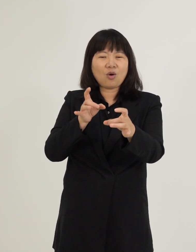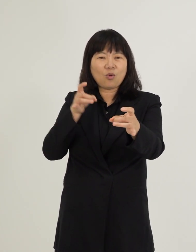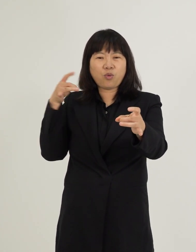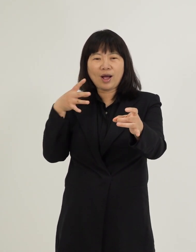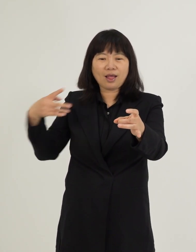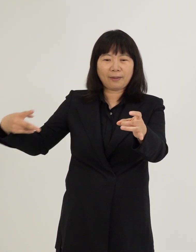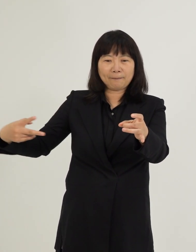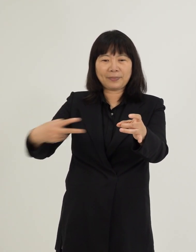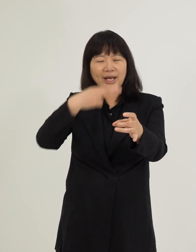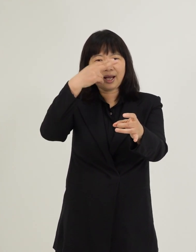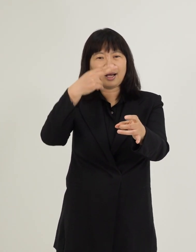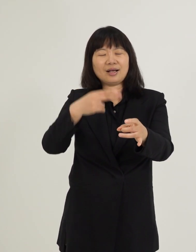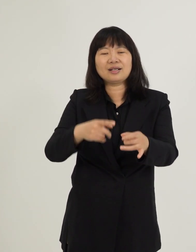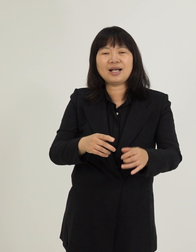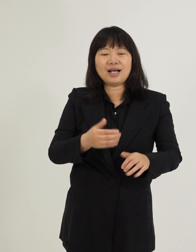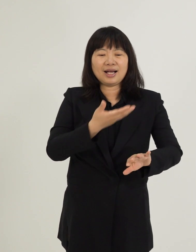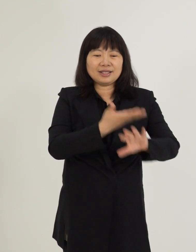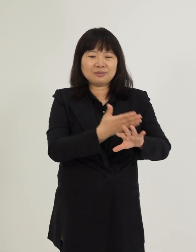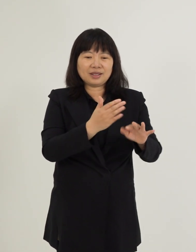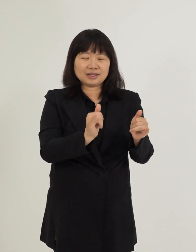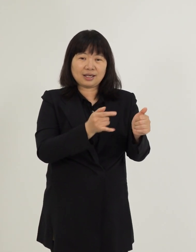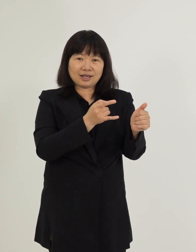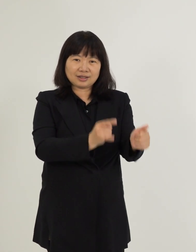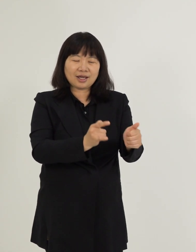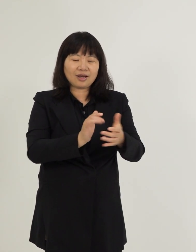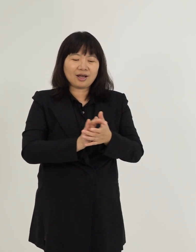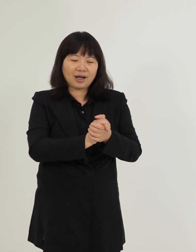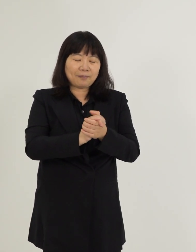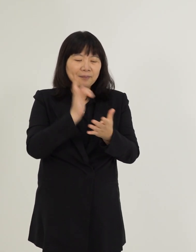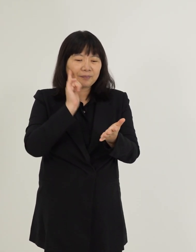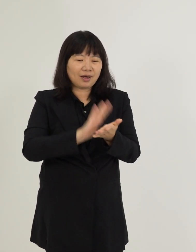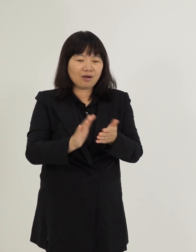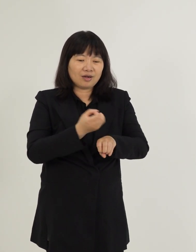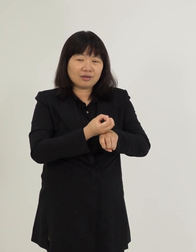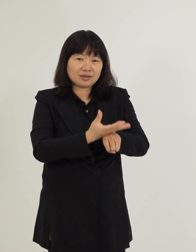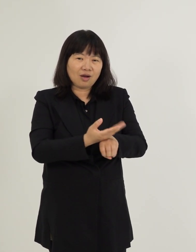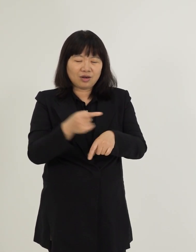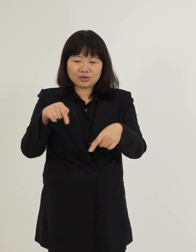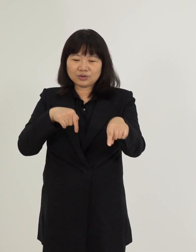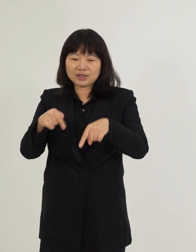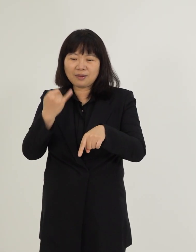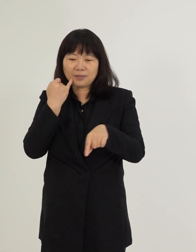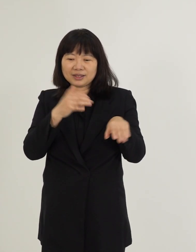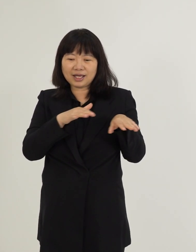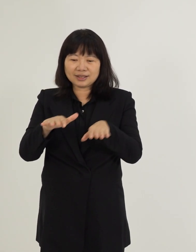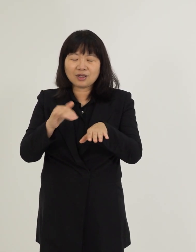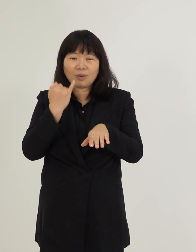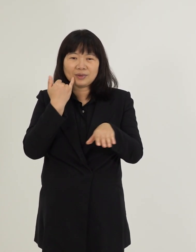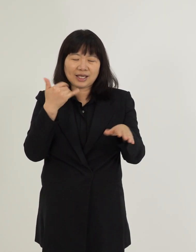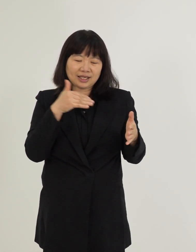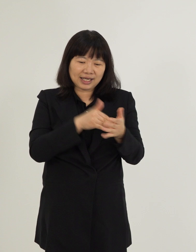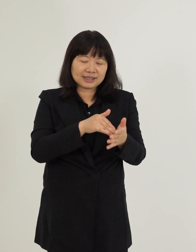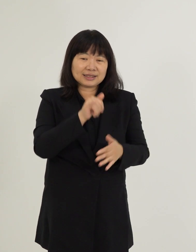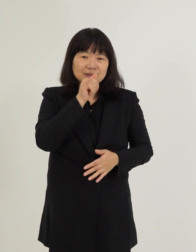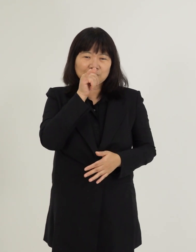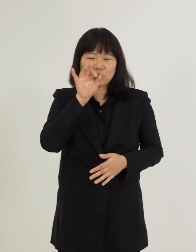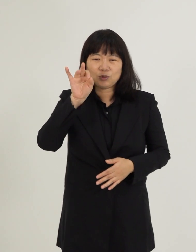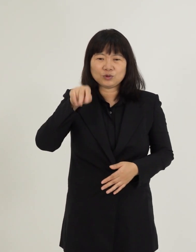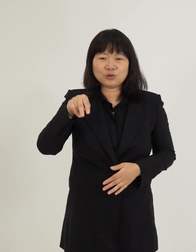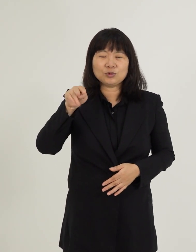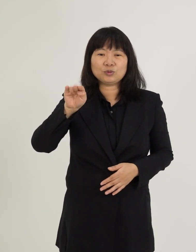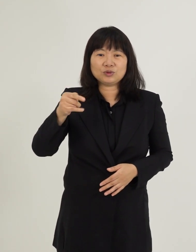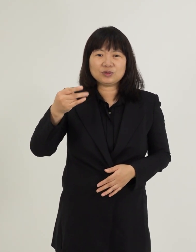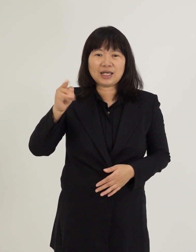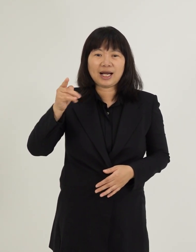끊으리니 그가 이방 사람에게 화평을 전할 것이요 그의 통치는 바다에서 바다까지 이르고 유브라데 강에서